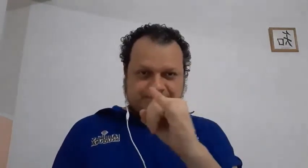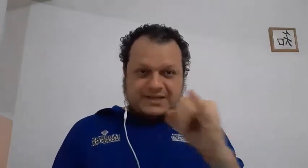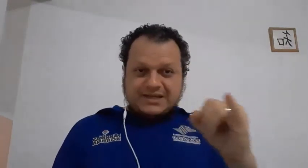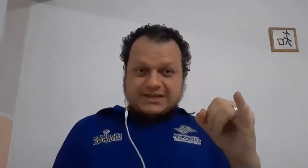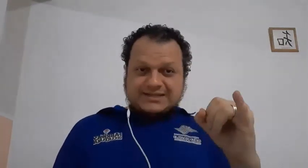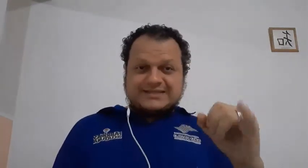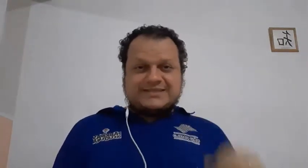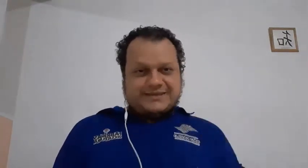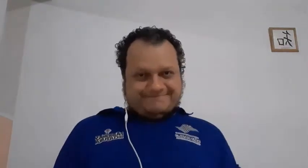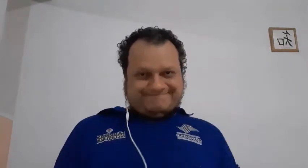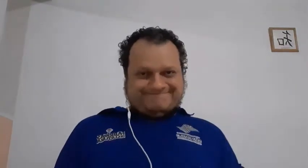Z.